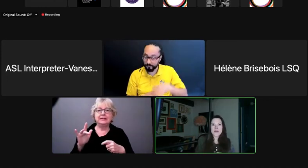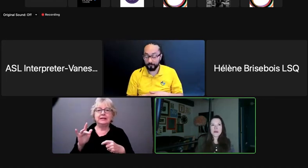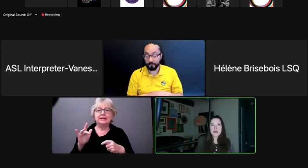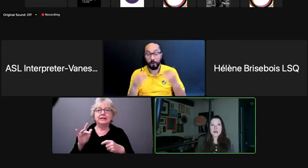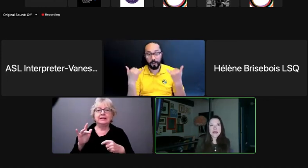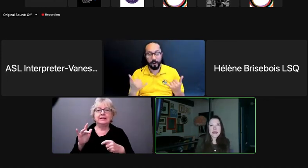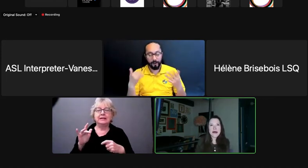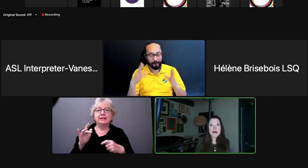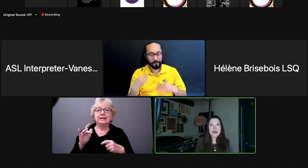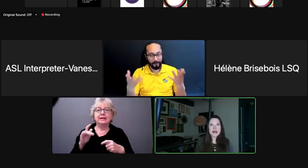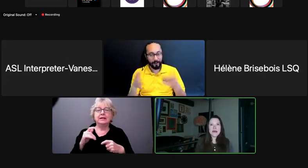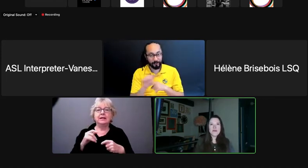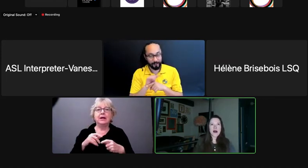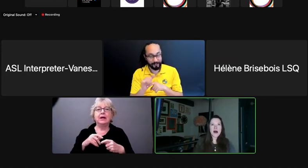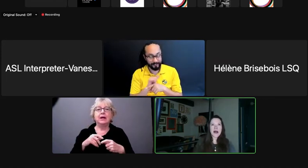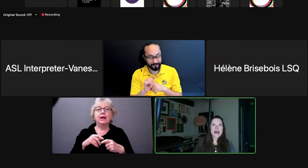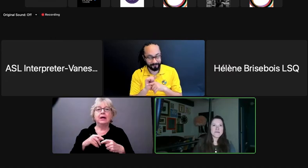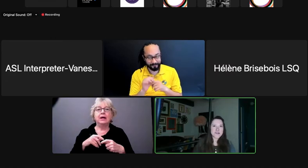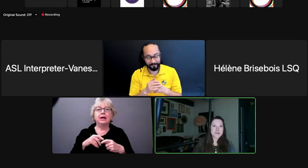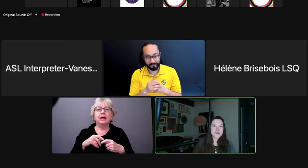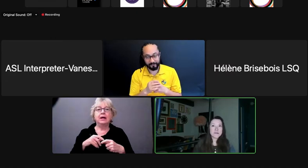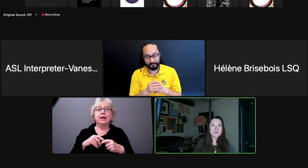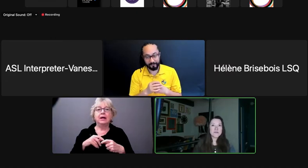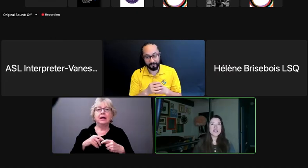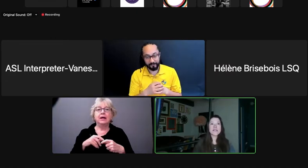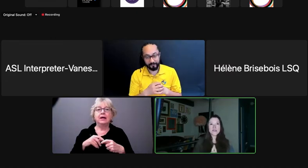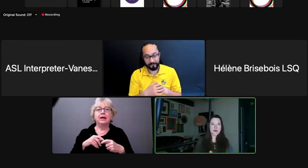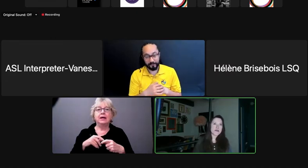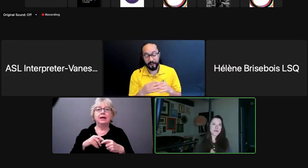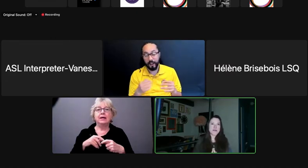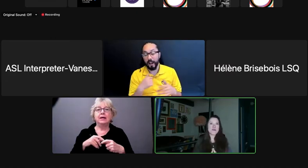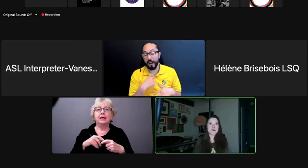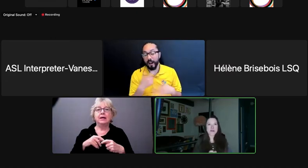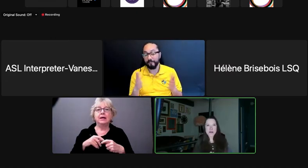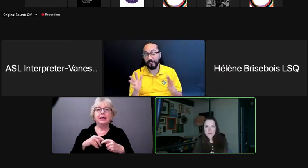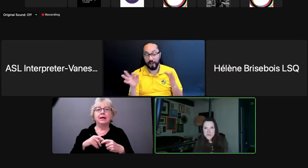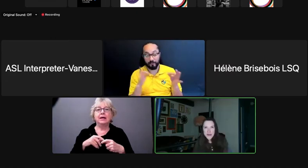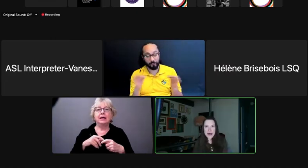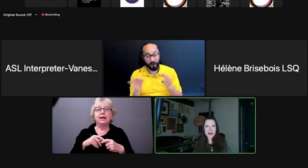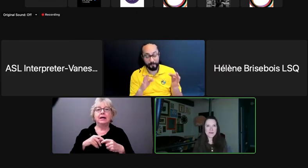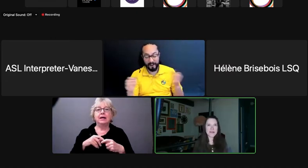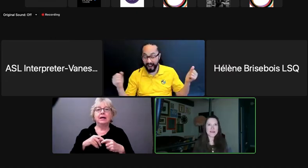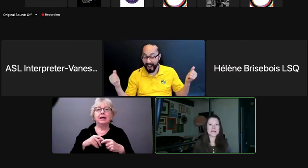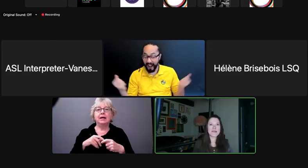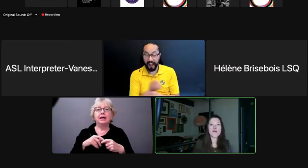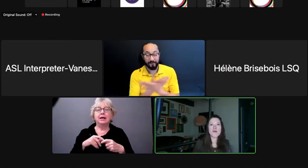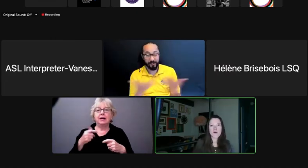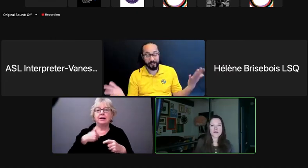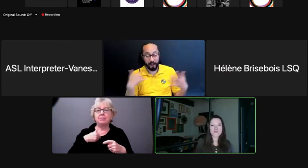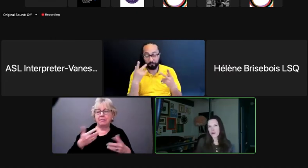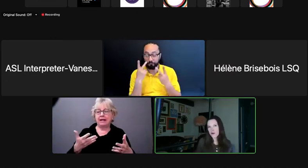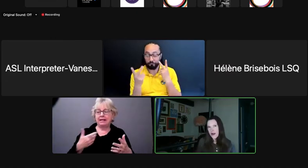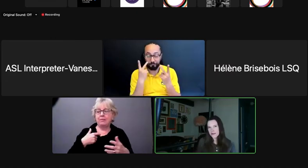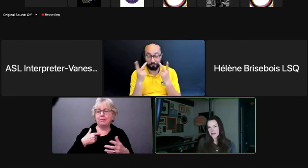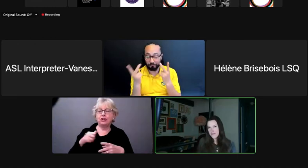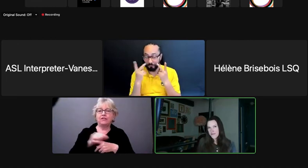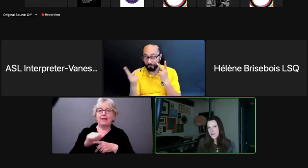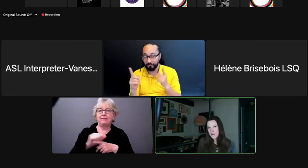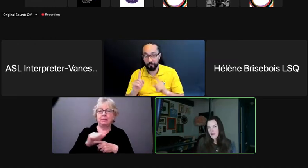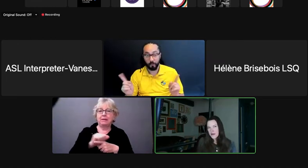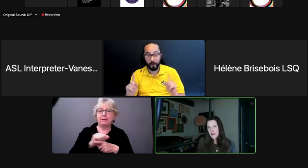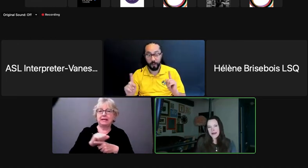et donc je forme moi-même maintenant, j'ai rencontré